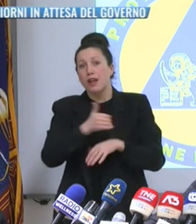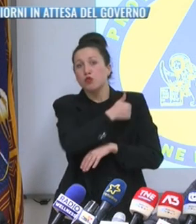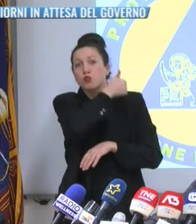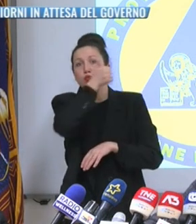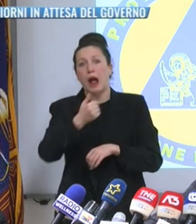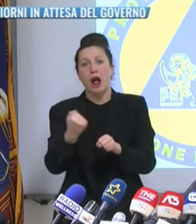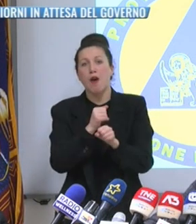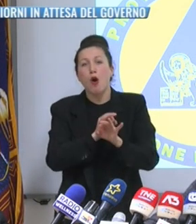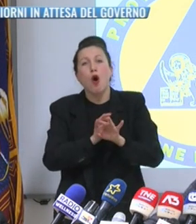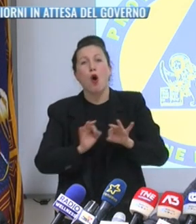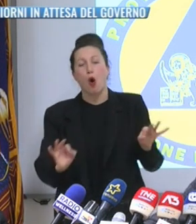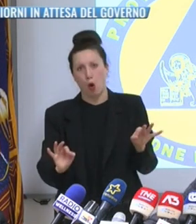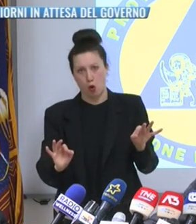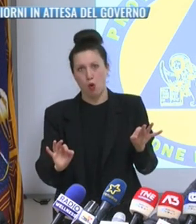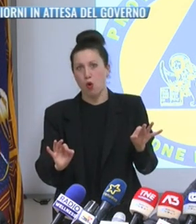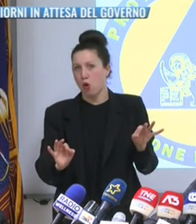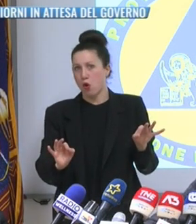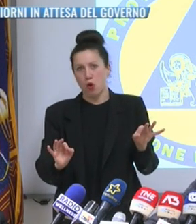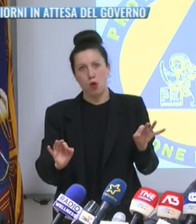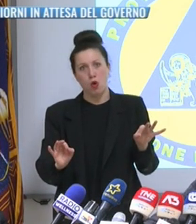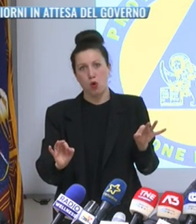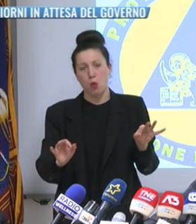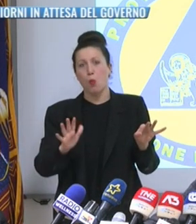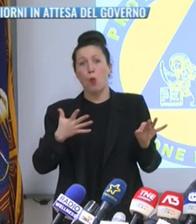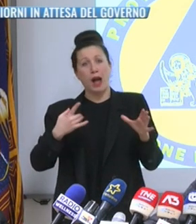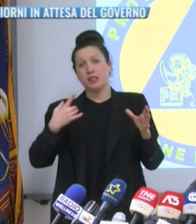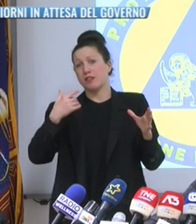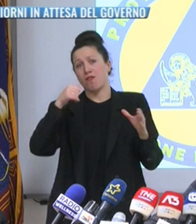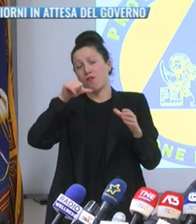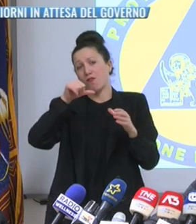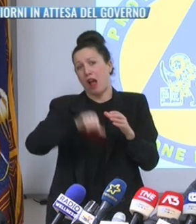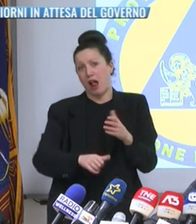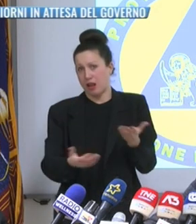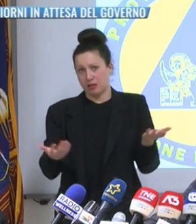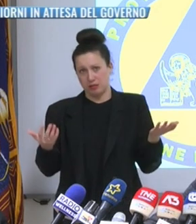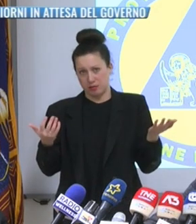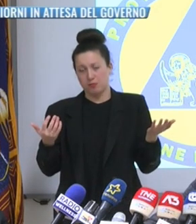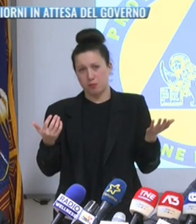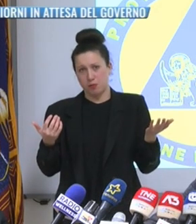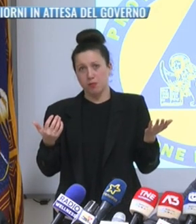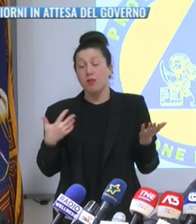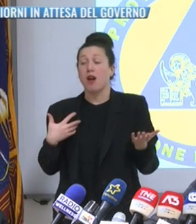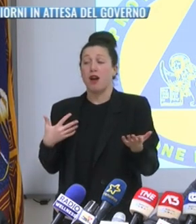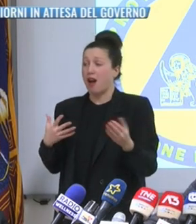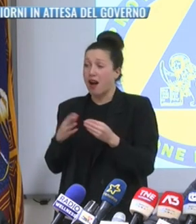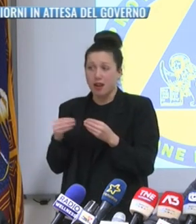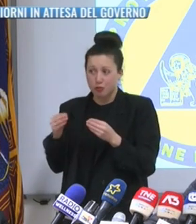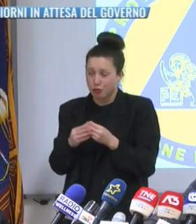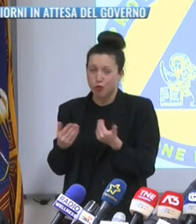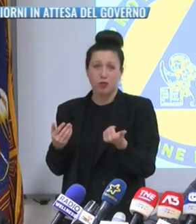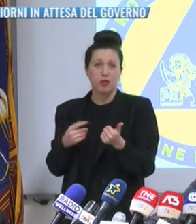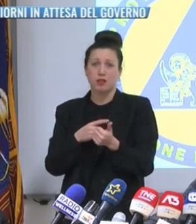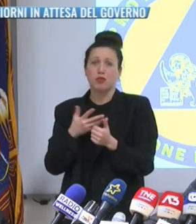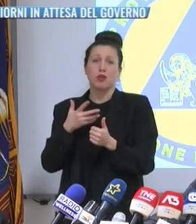nessun modo. E hanno ragione da vendere assieme a loro tutto il mondo dello spettacolo, l'intrattenimento, penso alle